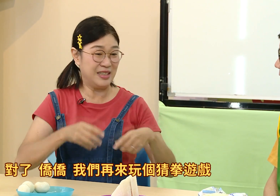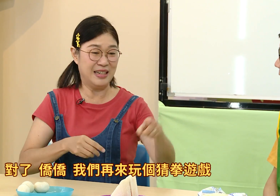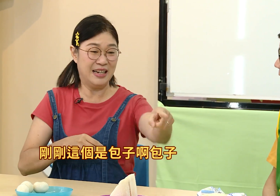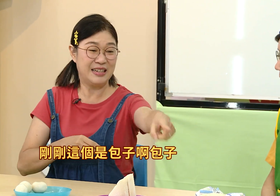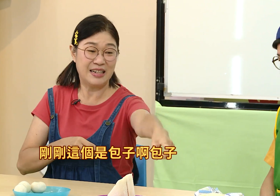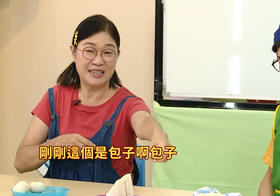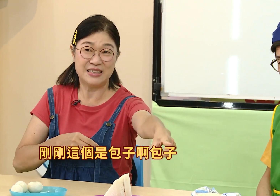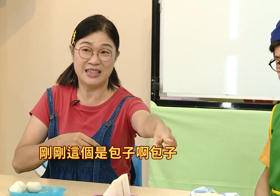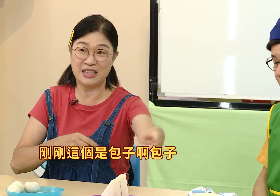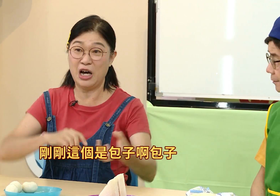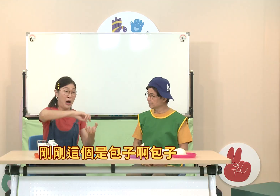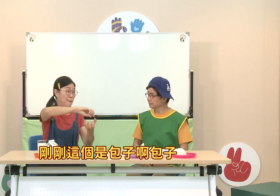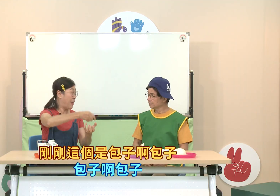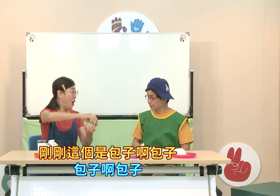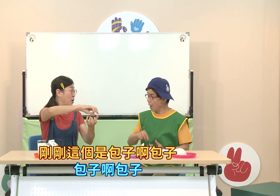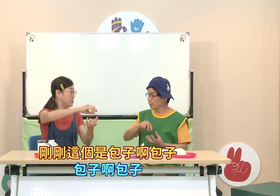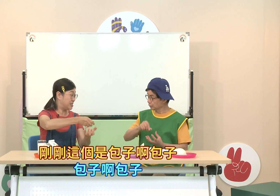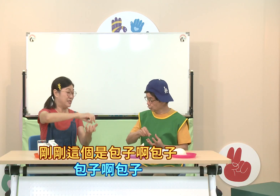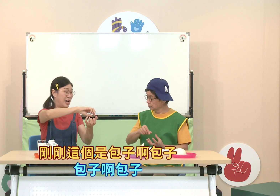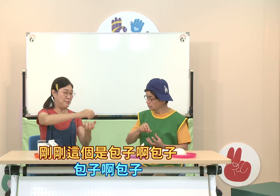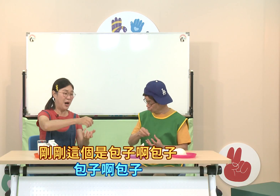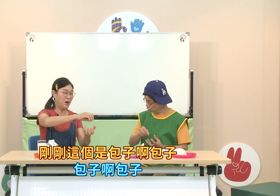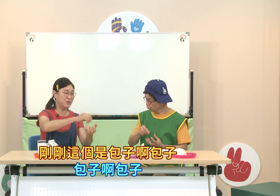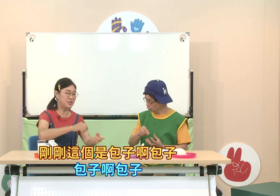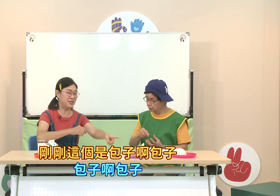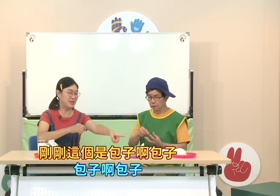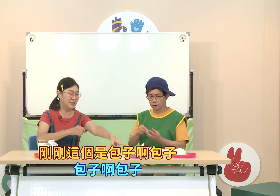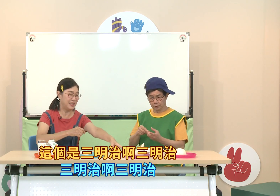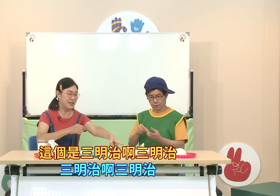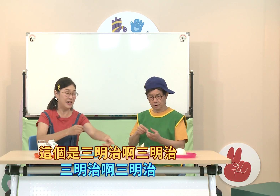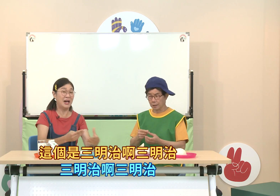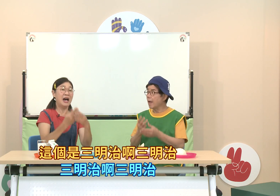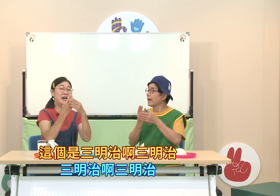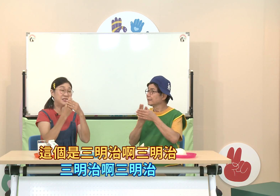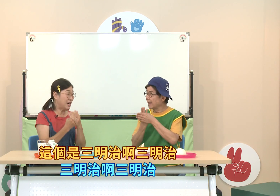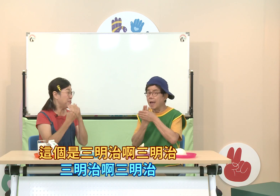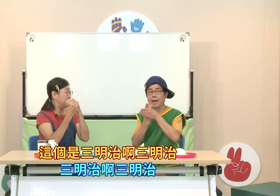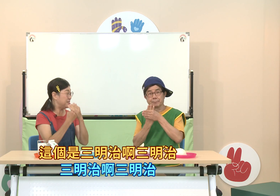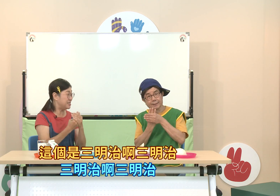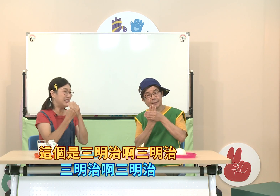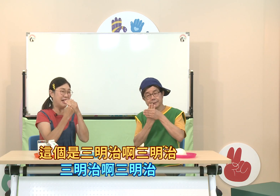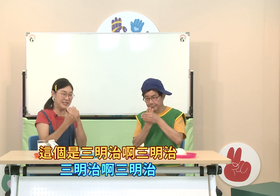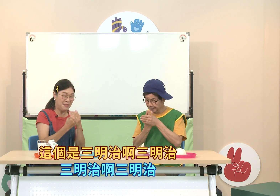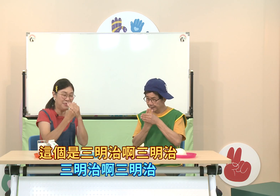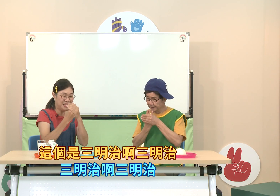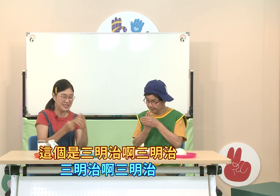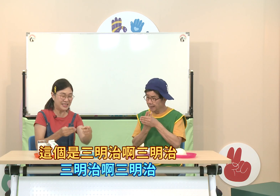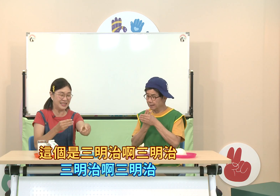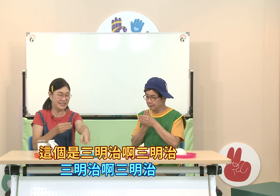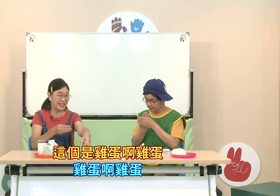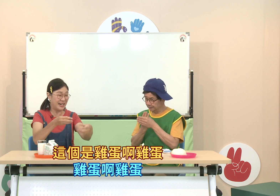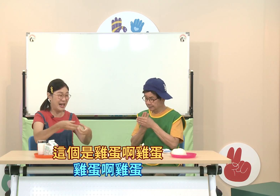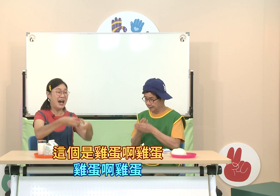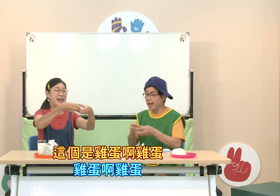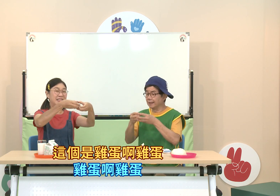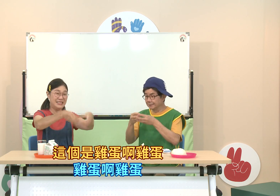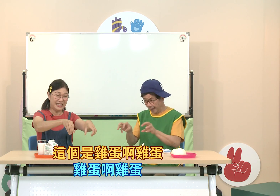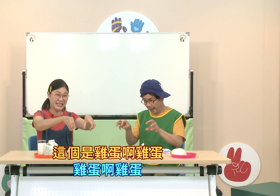剛剛這個包子包子這個三明治三明治這個雞